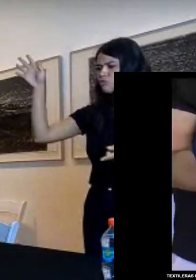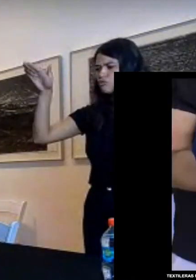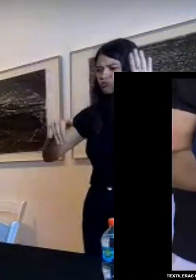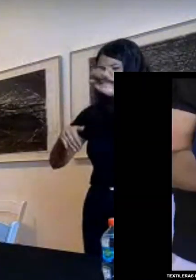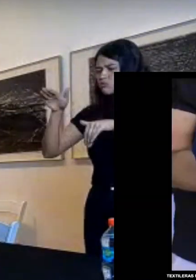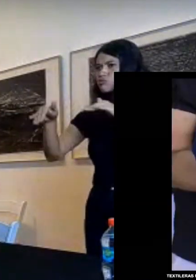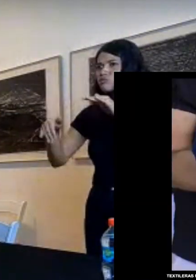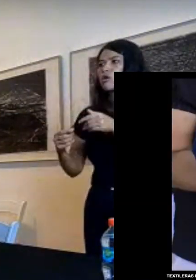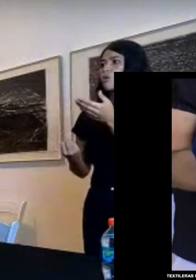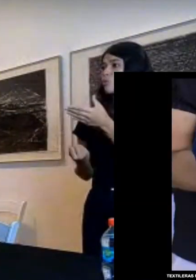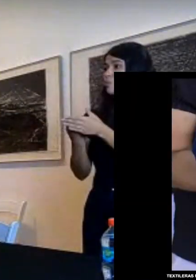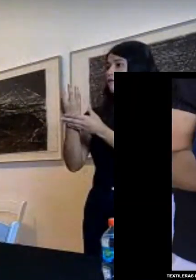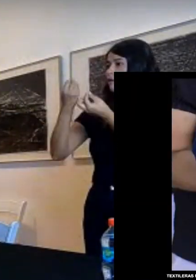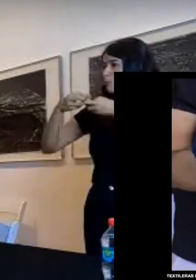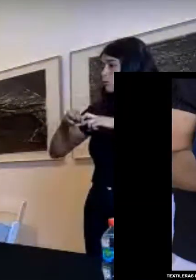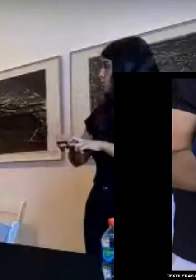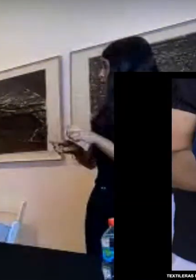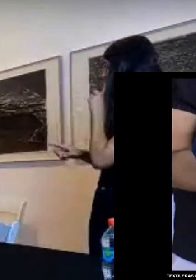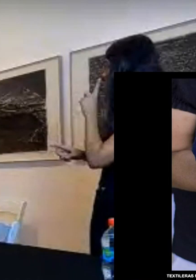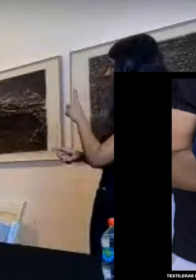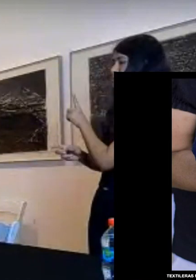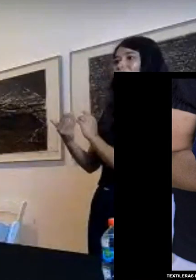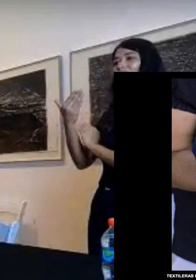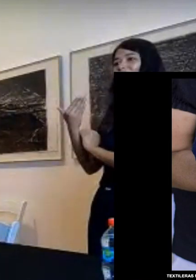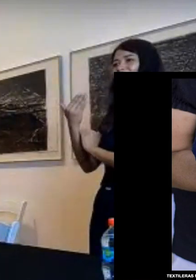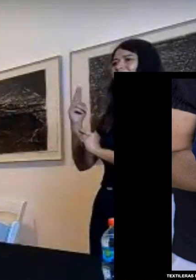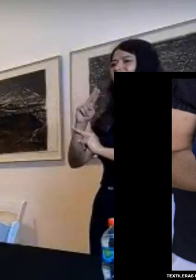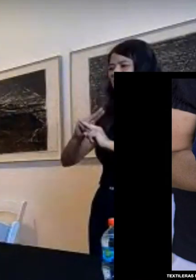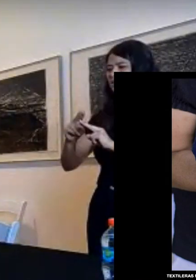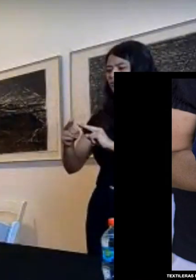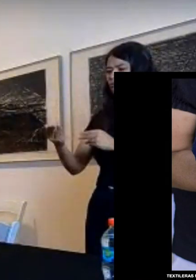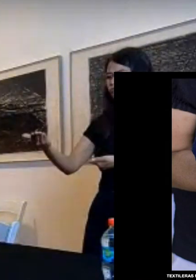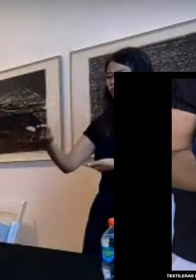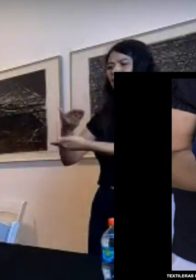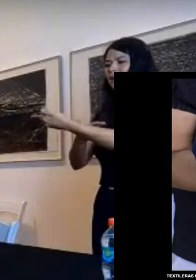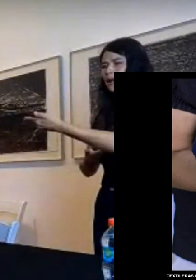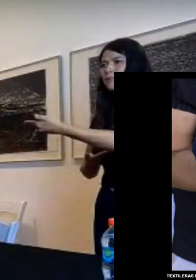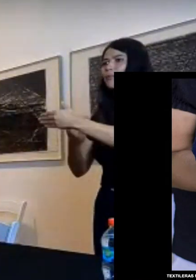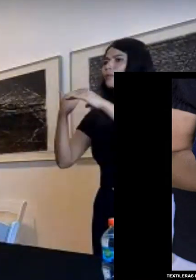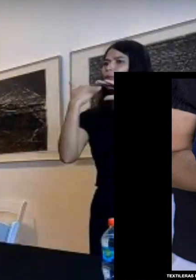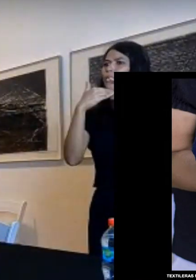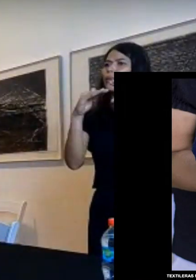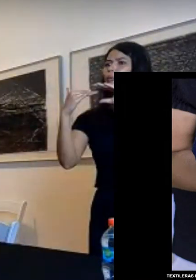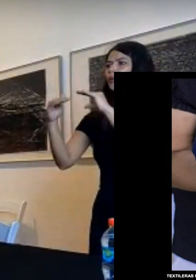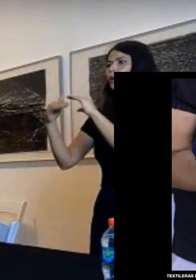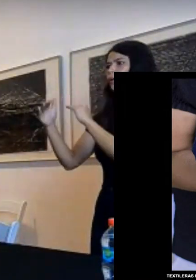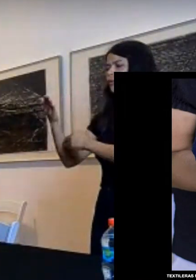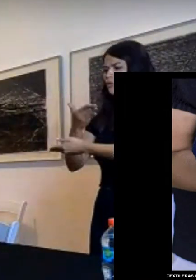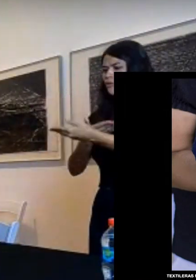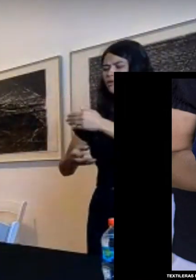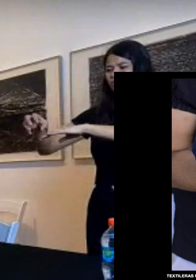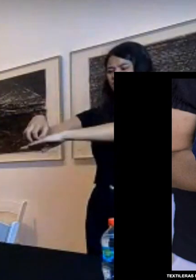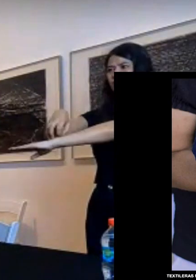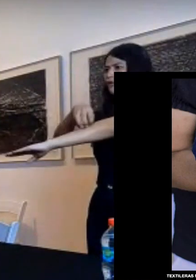se abrieron nuevas oportunidades, ahí vimos anteriormente, hicimos intercambio de correos con las regiones,